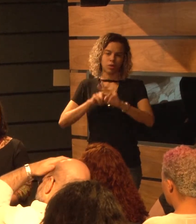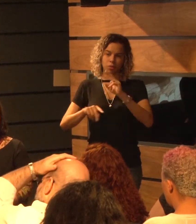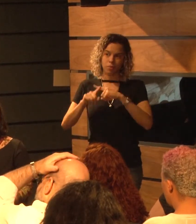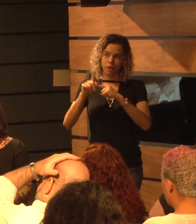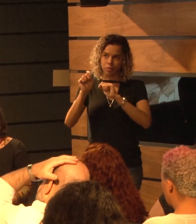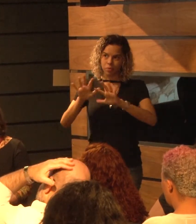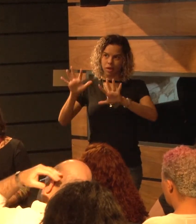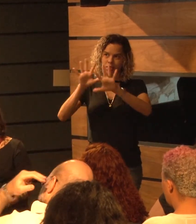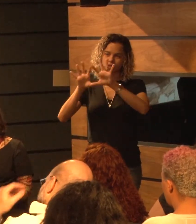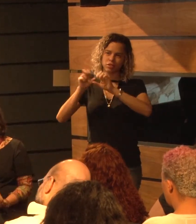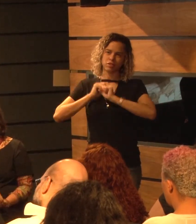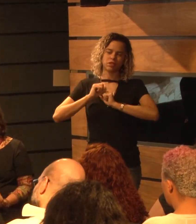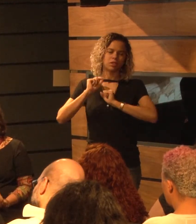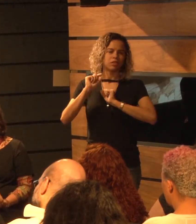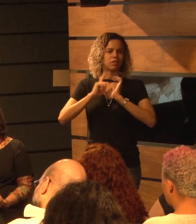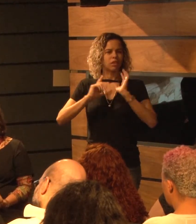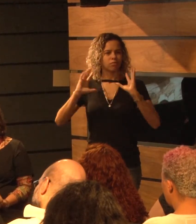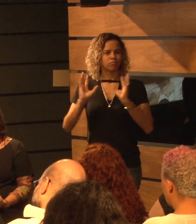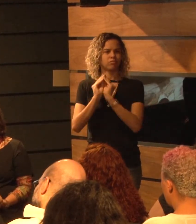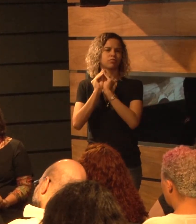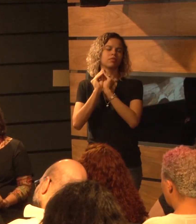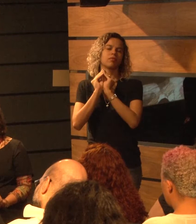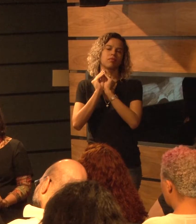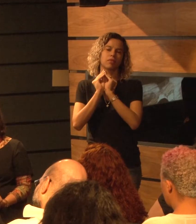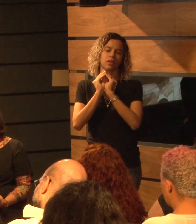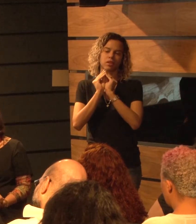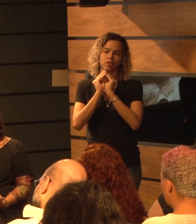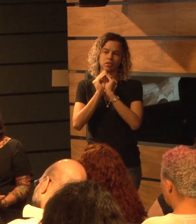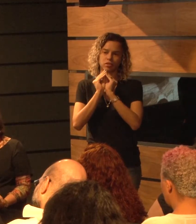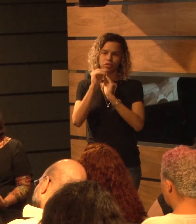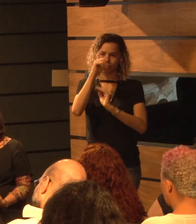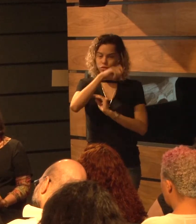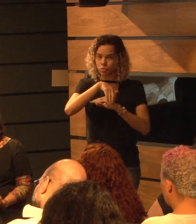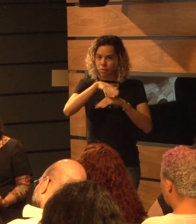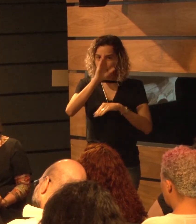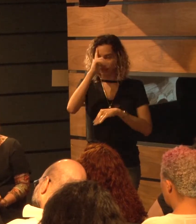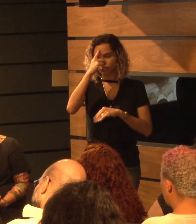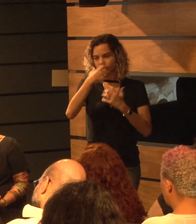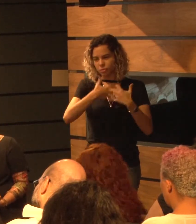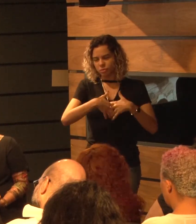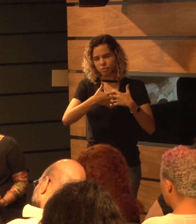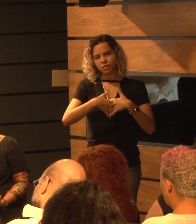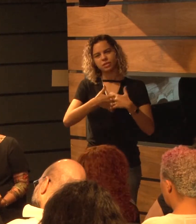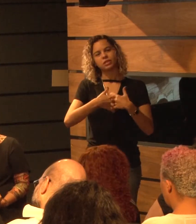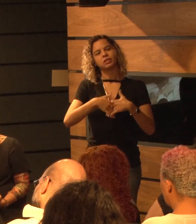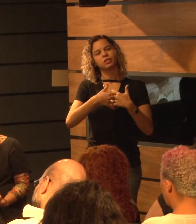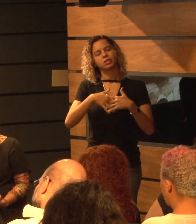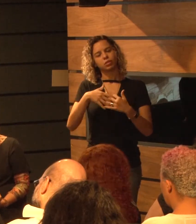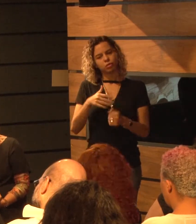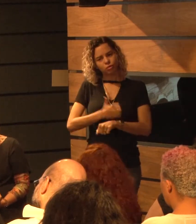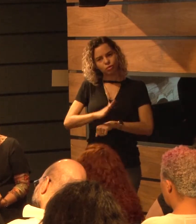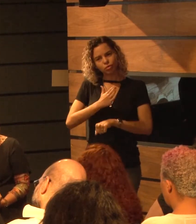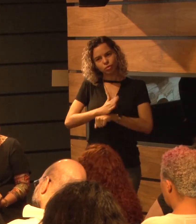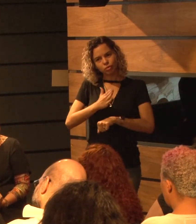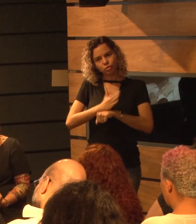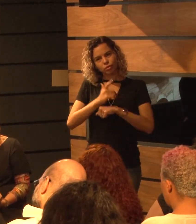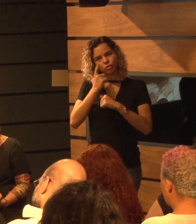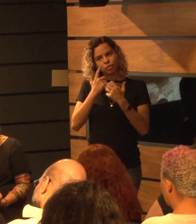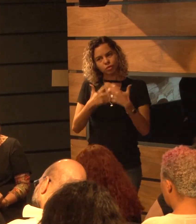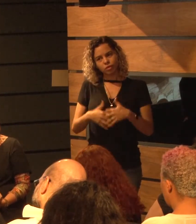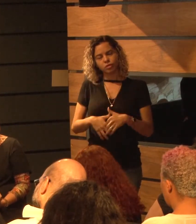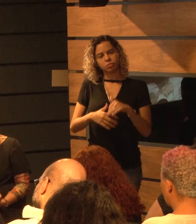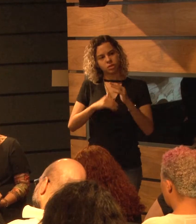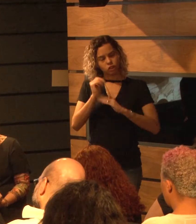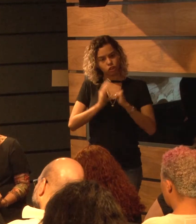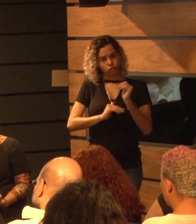imagem traz uma questão da síntese, de dificultar mais meu pensamento, né, nos exercícios reflexivo